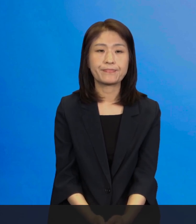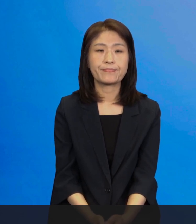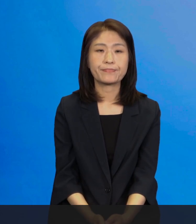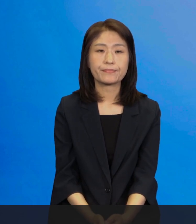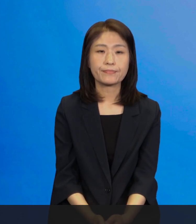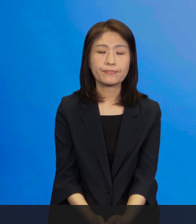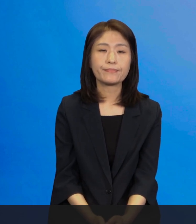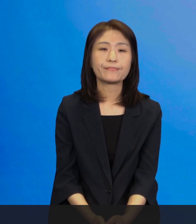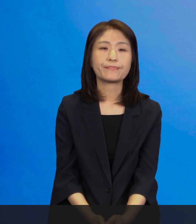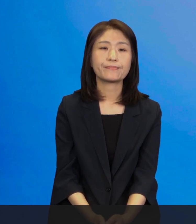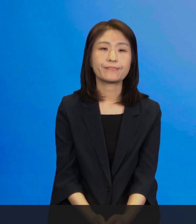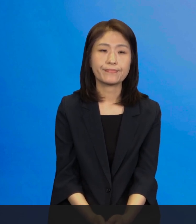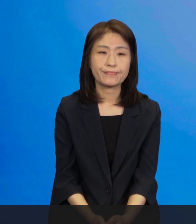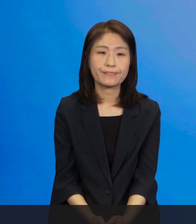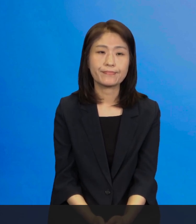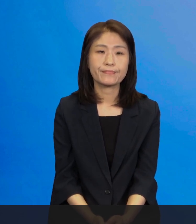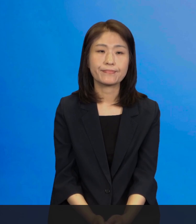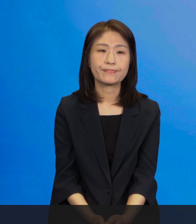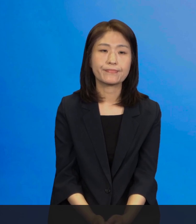사랑해요